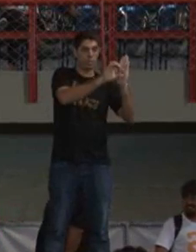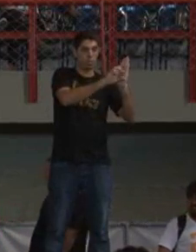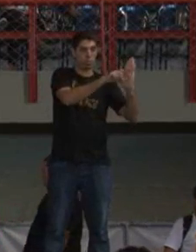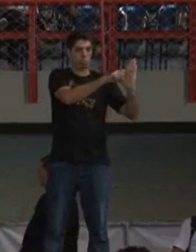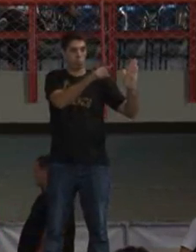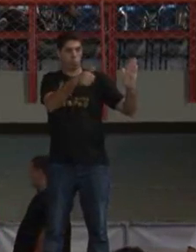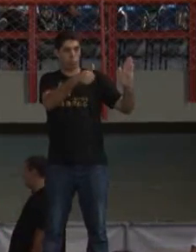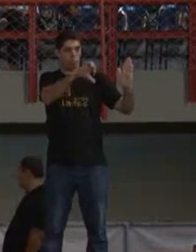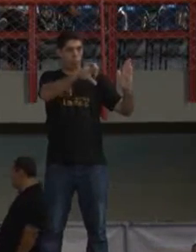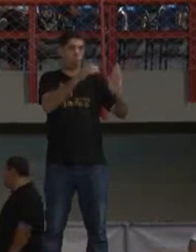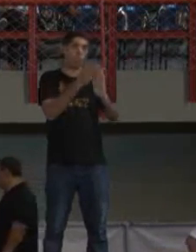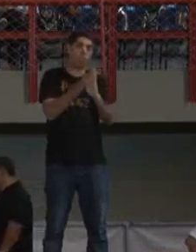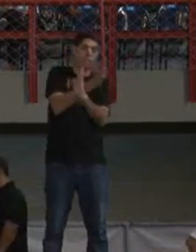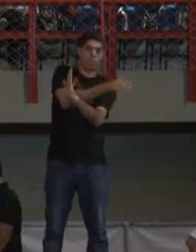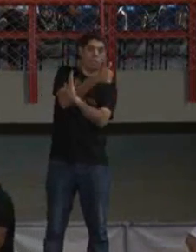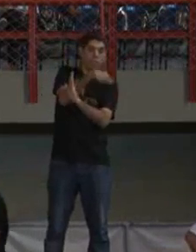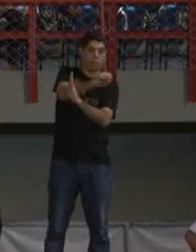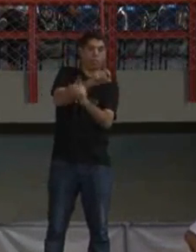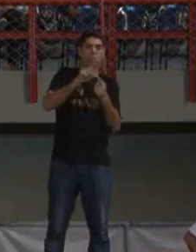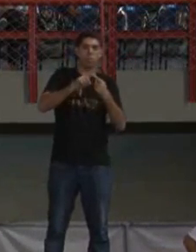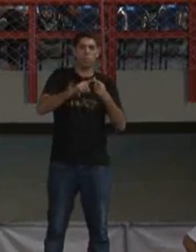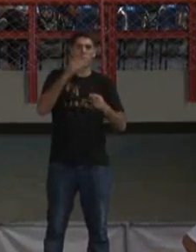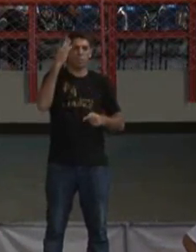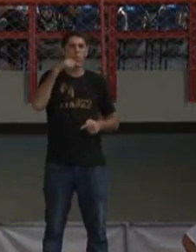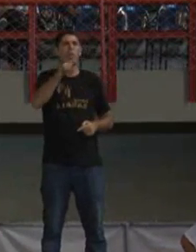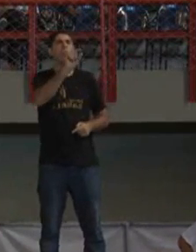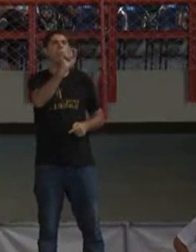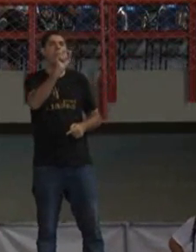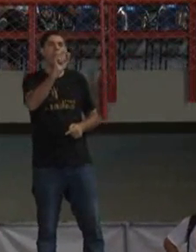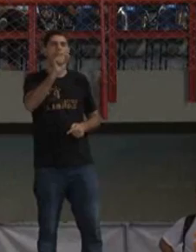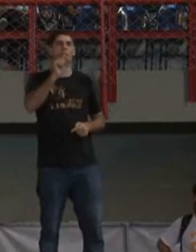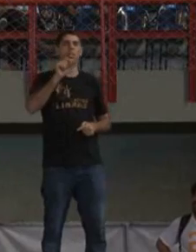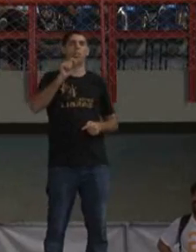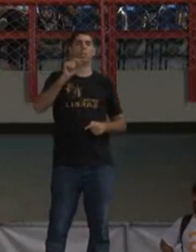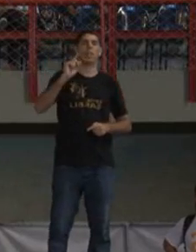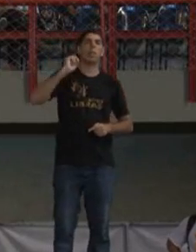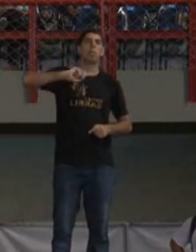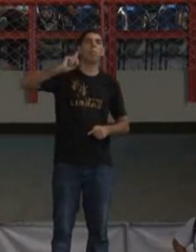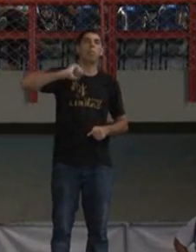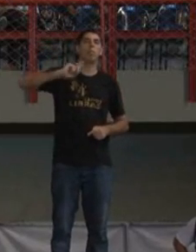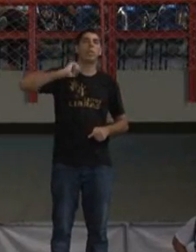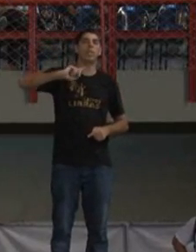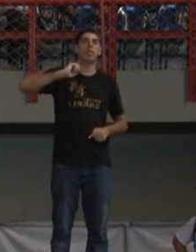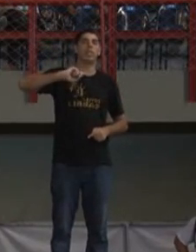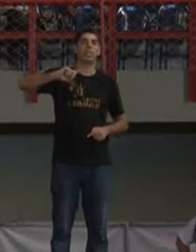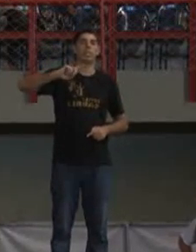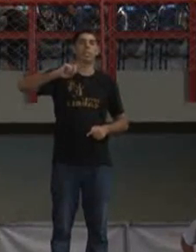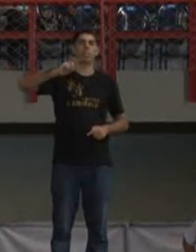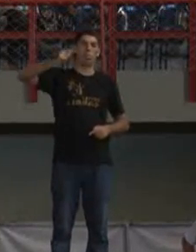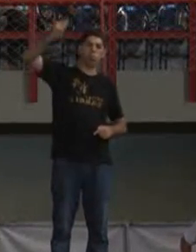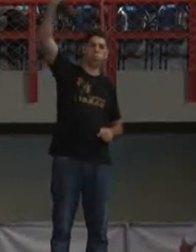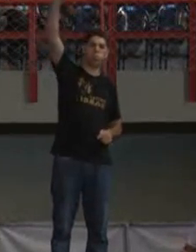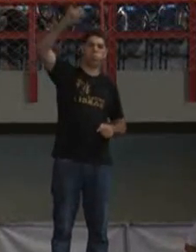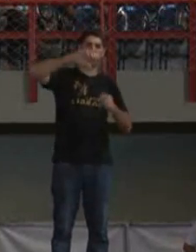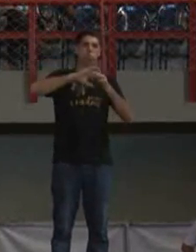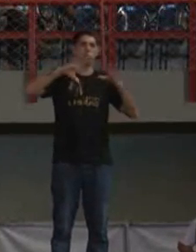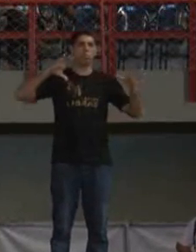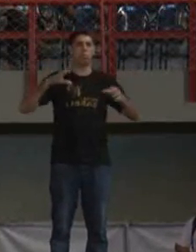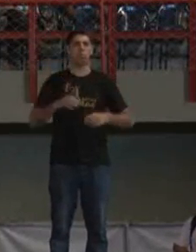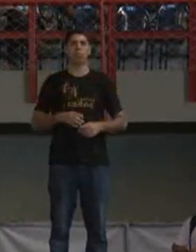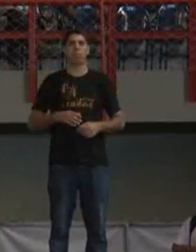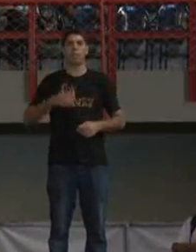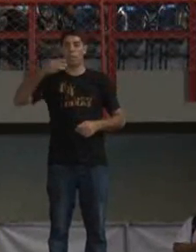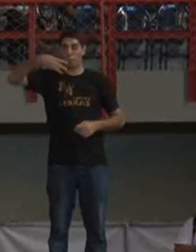XVIII para o século XIX. Você já ouviu falar sobre Inconfidência Mineira, Conjuração Baiana, Revolução